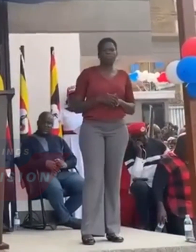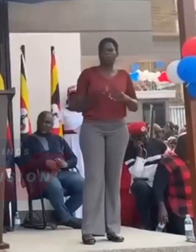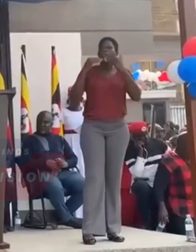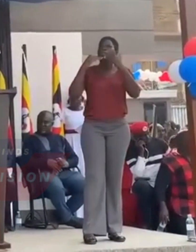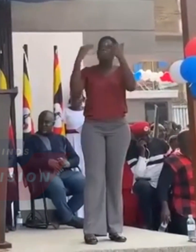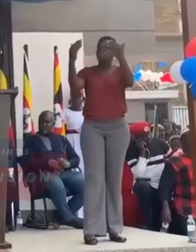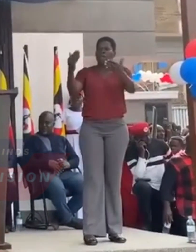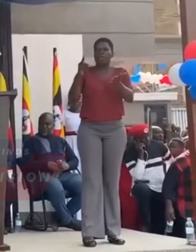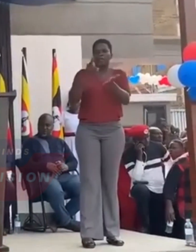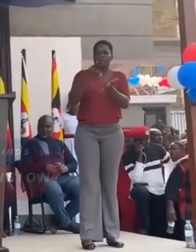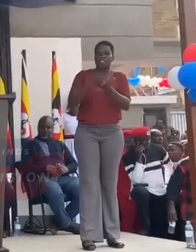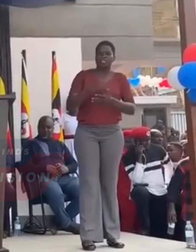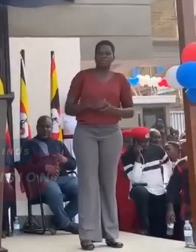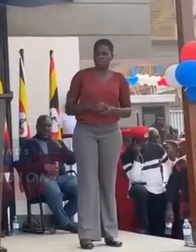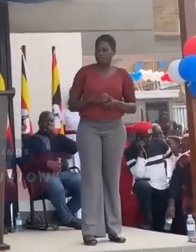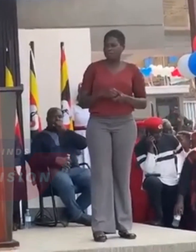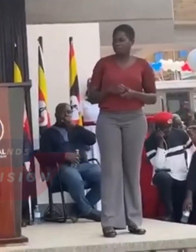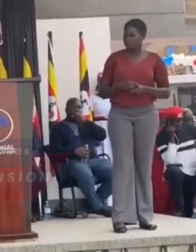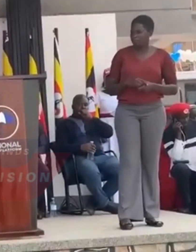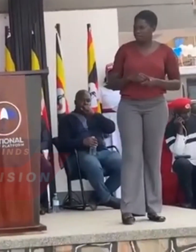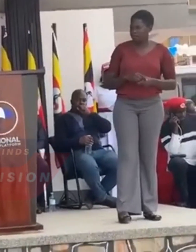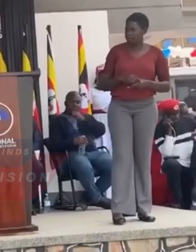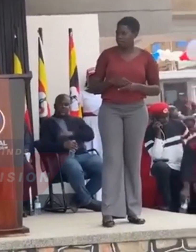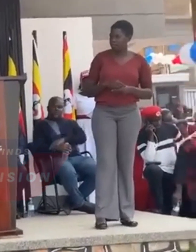Thank you very much, Dr. Kizza Besigye.